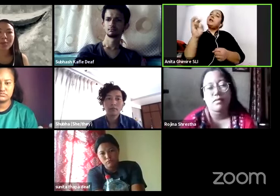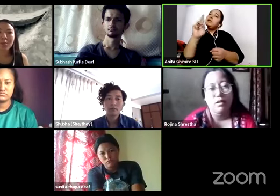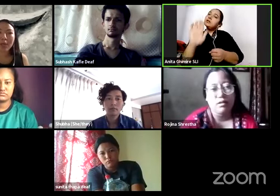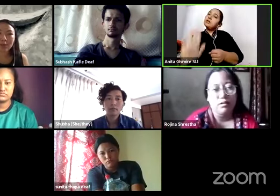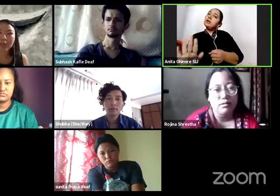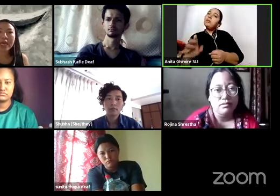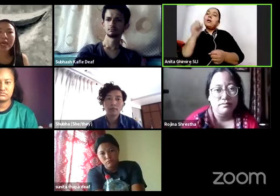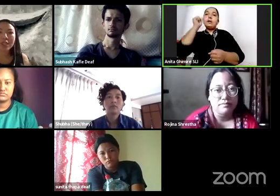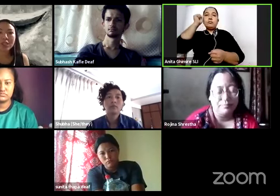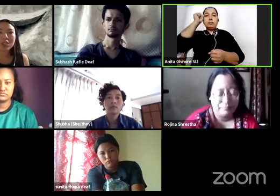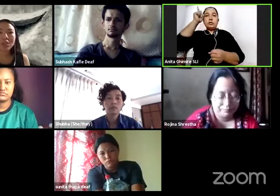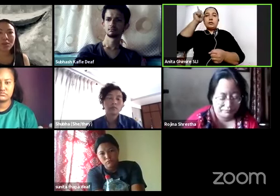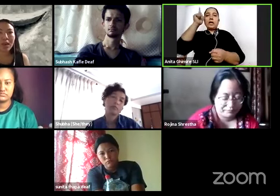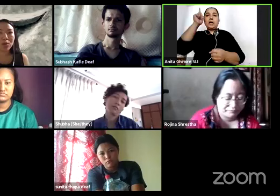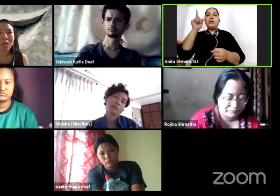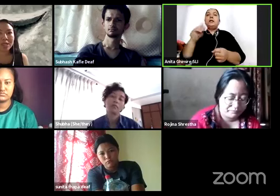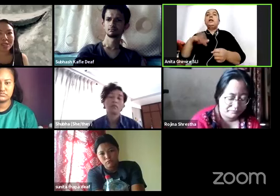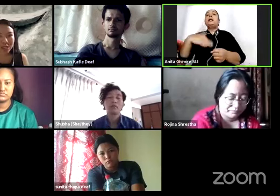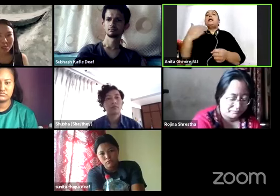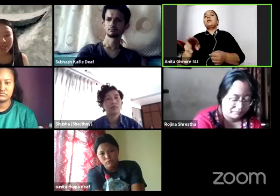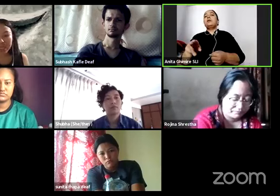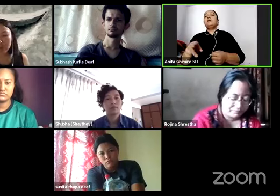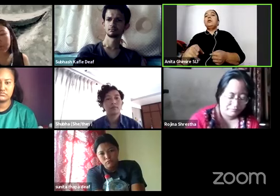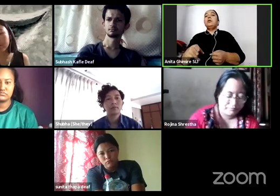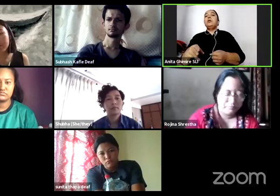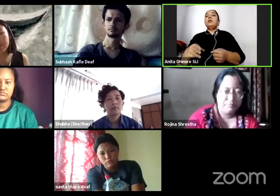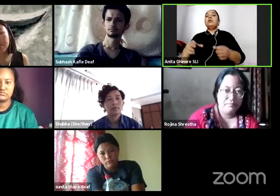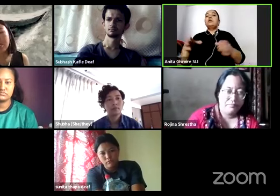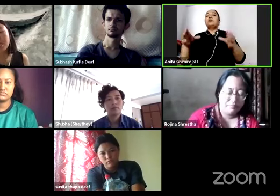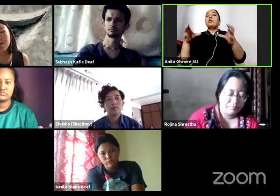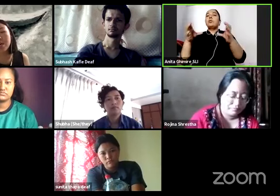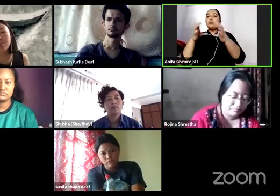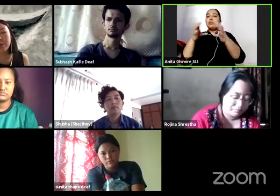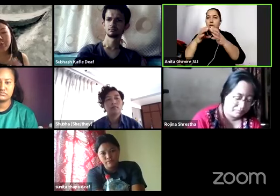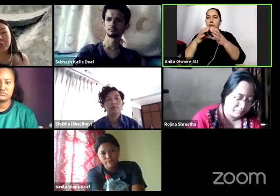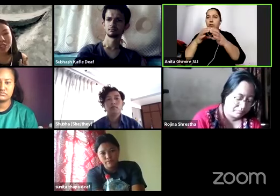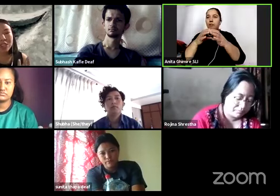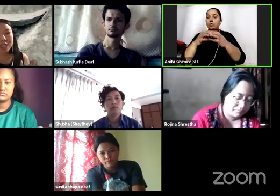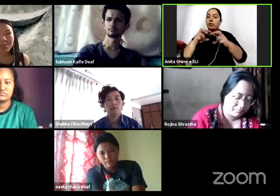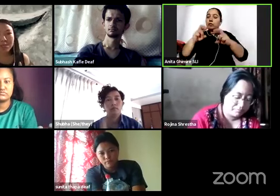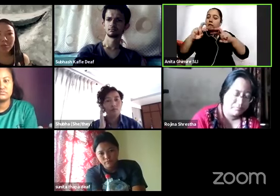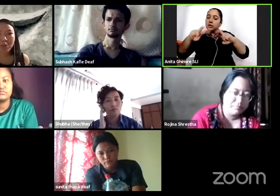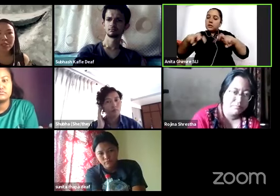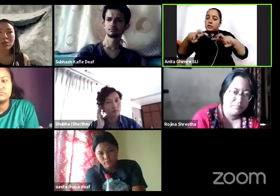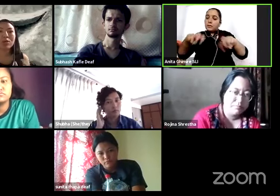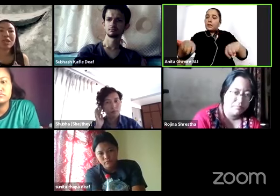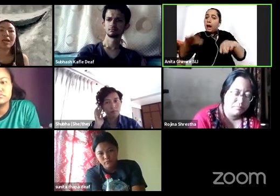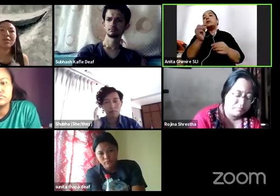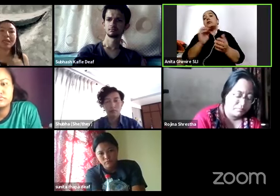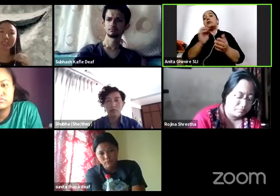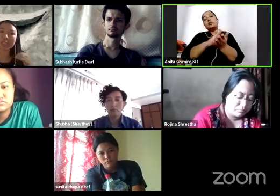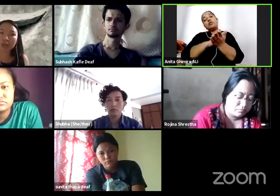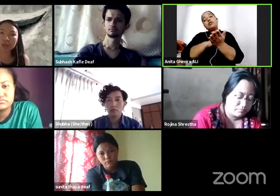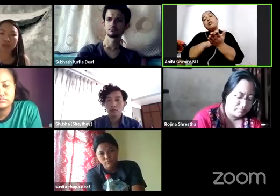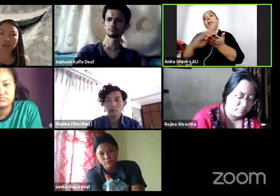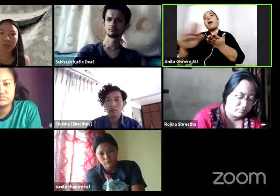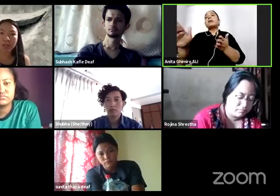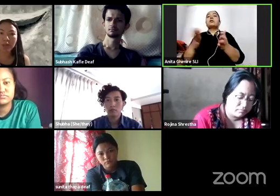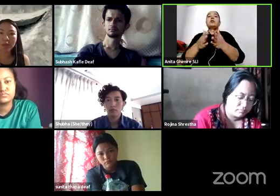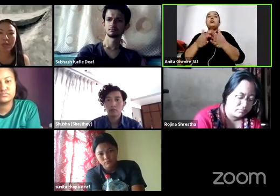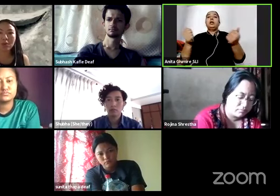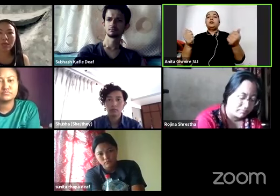प्यानलिस्टले भन्नुभएको कुरा अनि रिसर्चबाट आएको कुराले चाहिँ एकदम मजाले खुलाएको छ. पक्कै पनि अझै धेरै मिसिङ पोइन्ट्सहरू होला अथवा यसरी गर्न